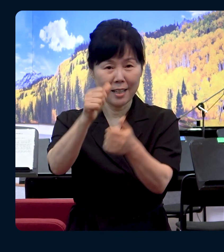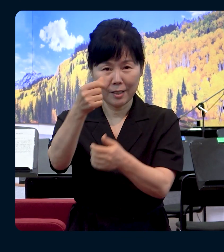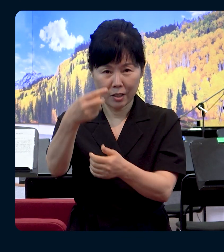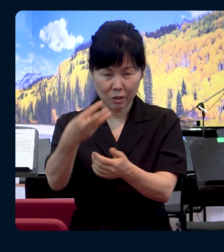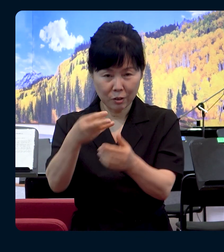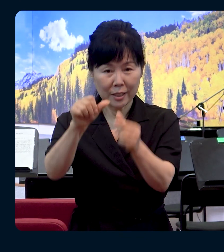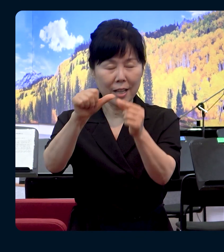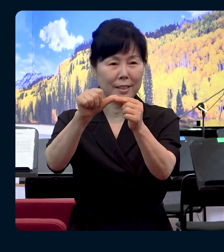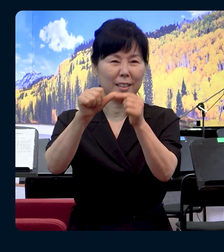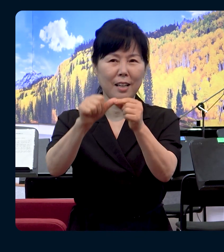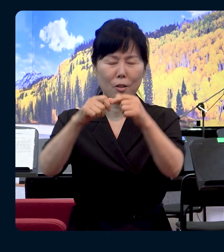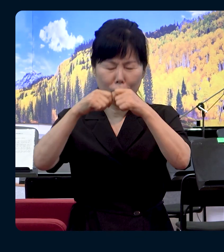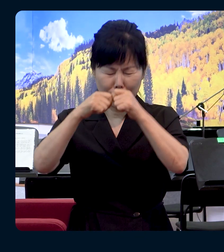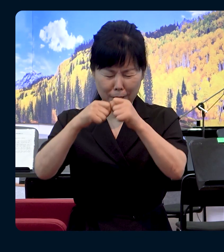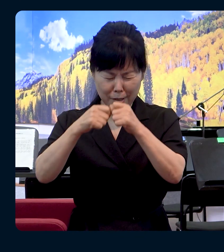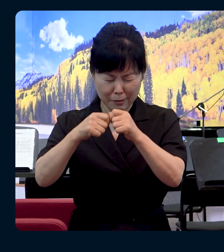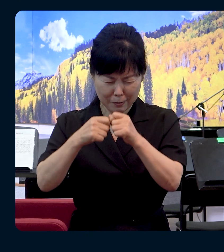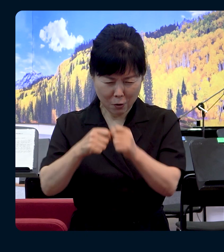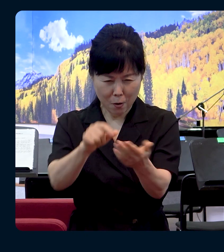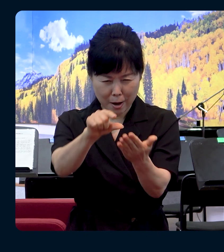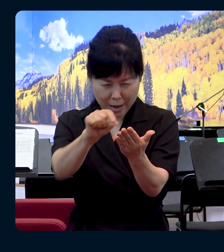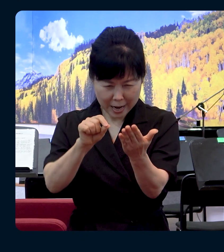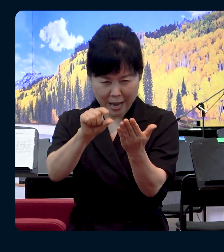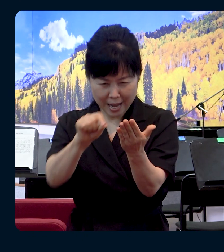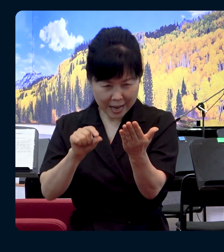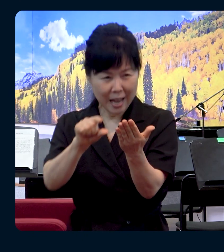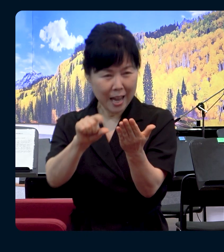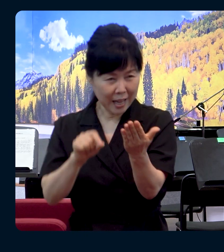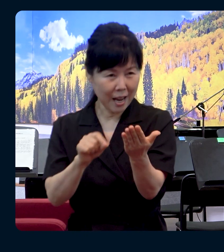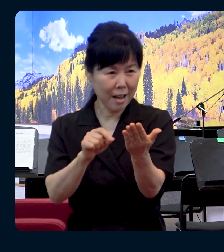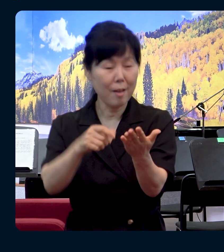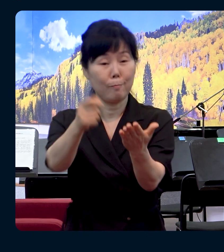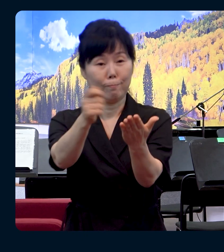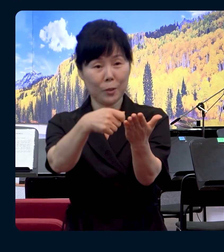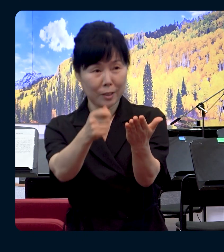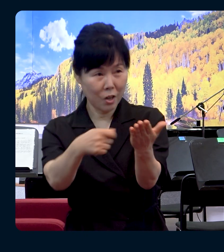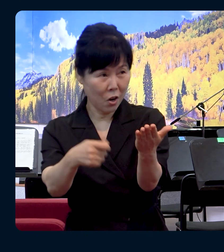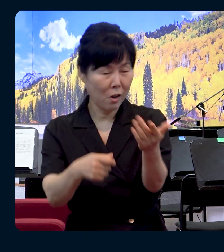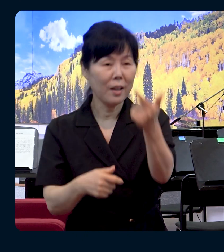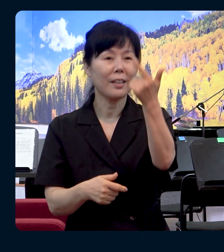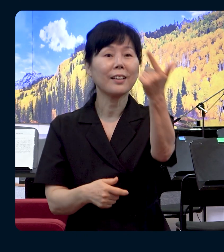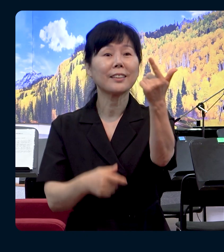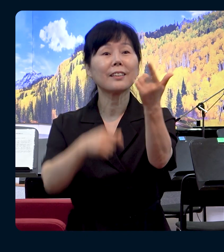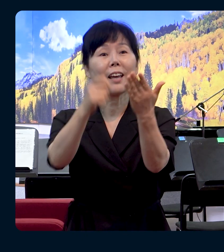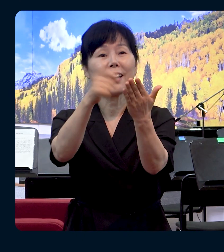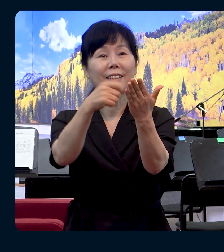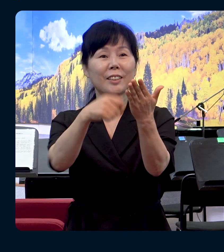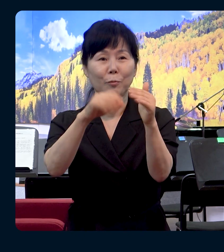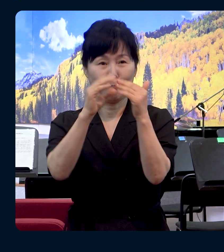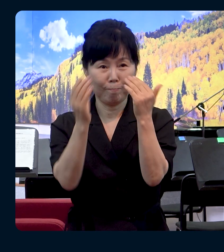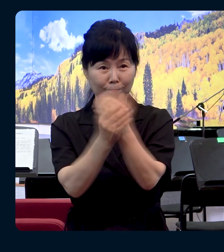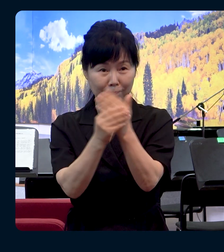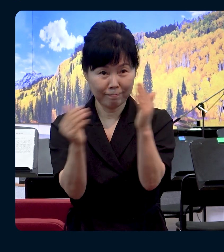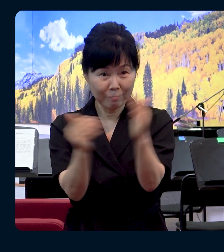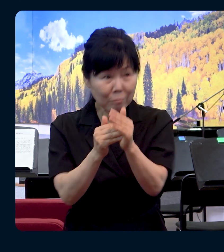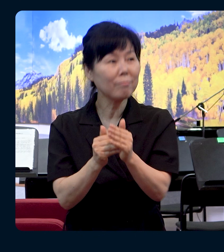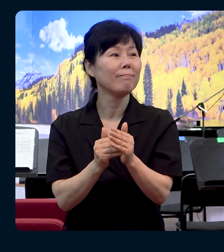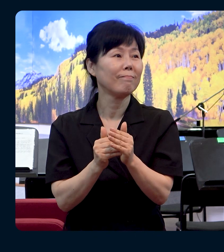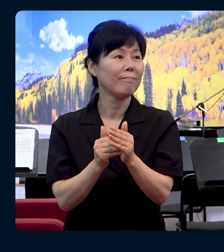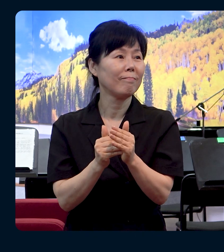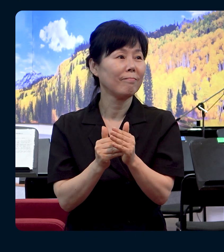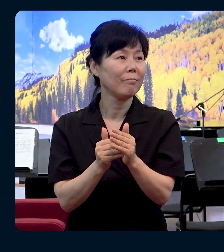구체적인 특징을 하나씩 그려서 총 6개의 그림을 함께 그렸습니다. 자,